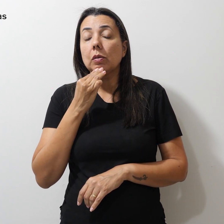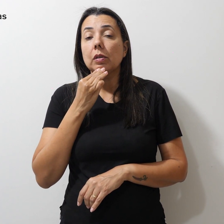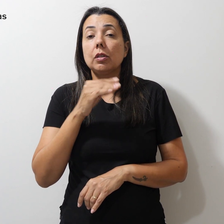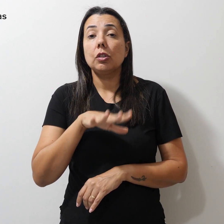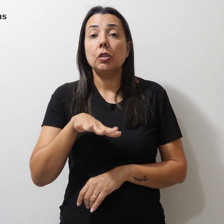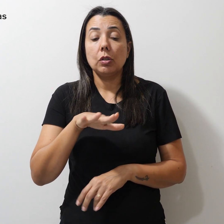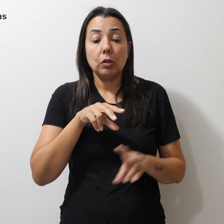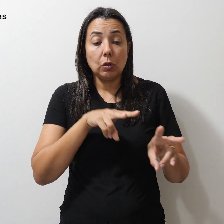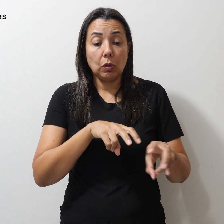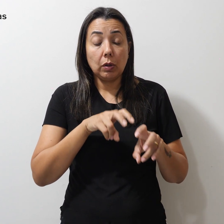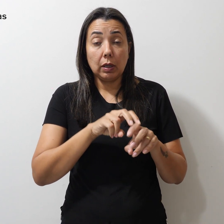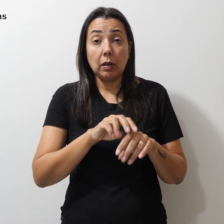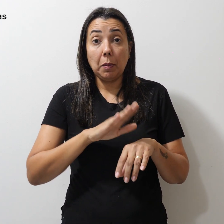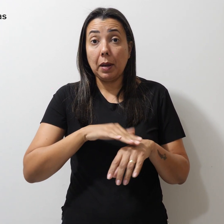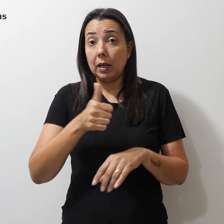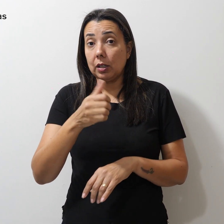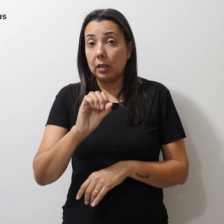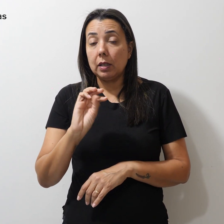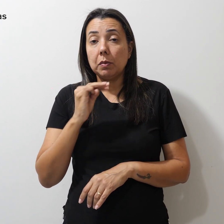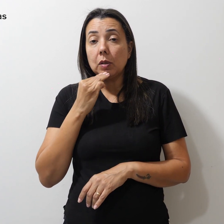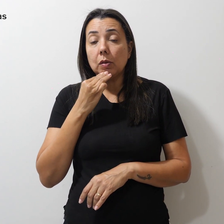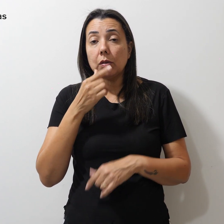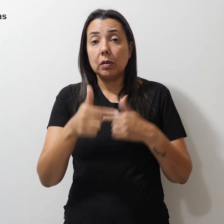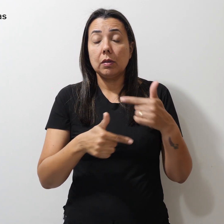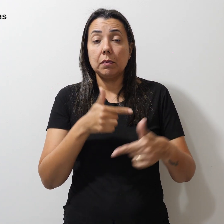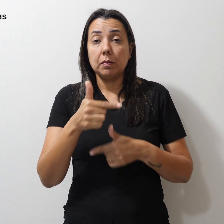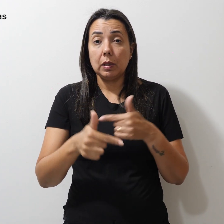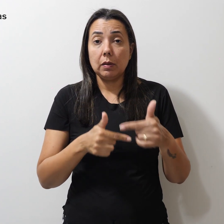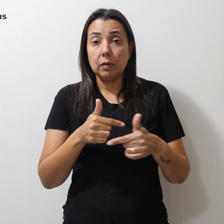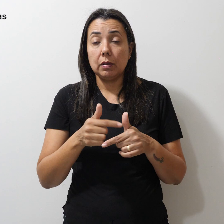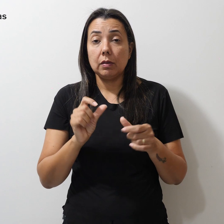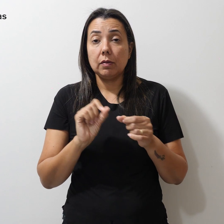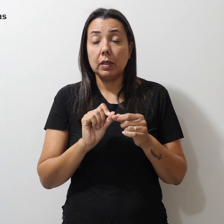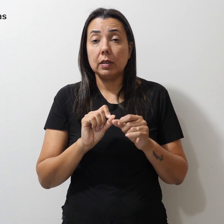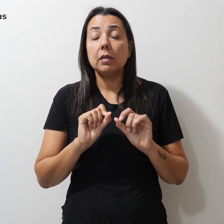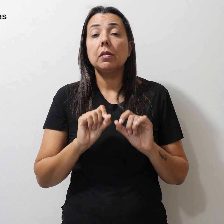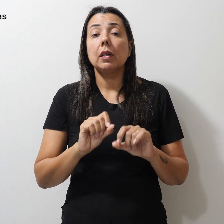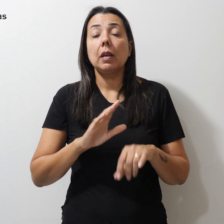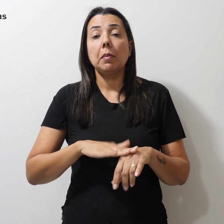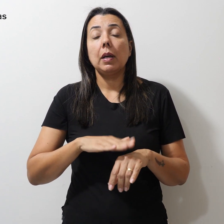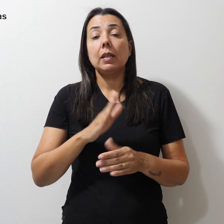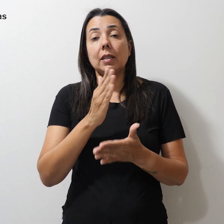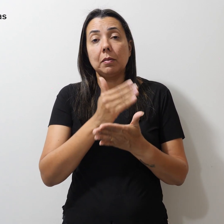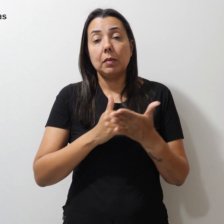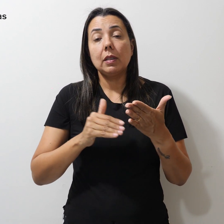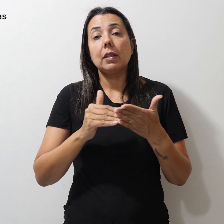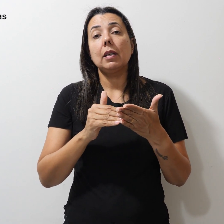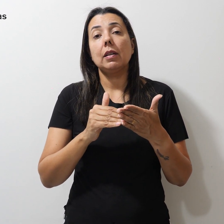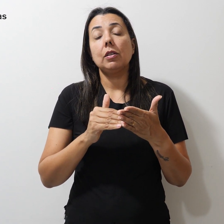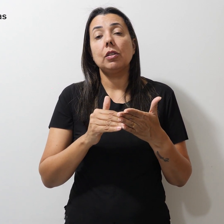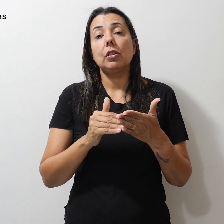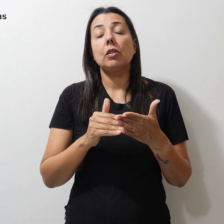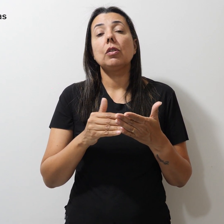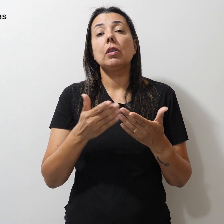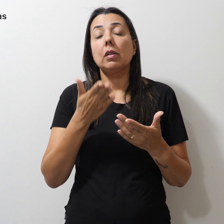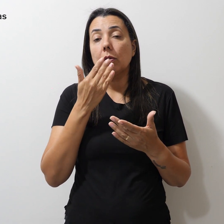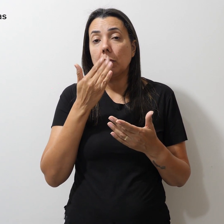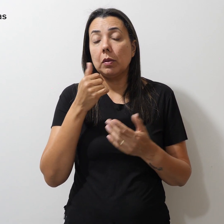com mais de 10 milhões de trabalhadores, produzindo mais da metade da cesta básica dos